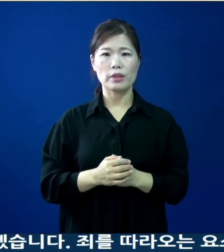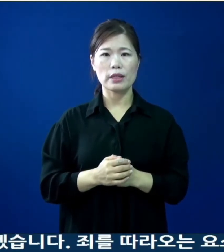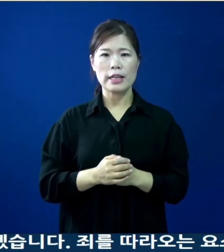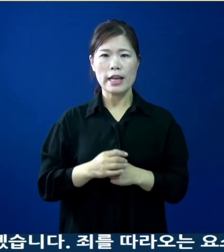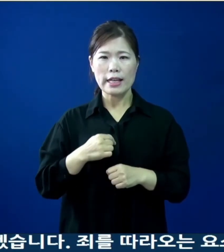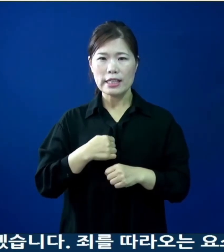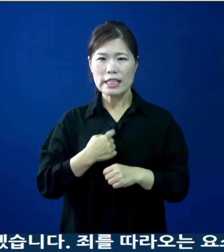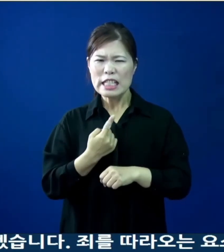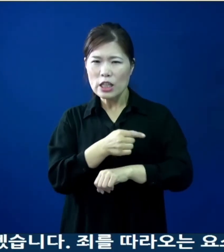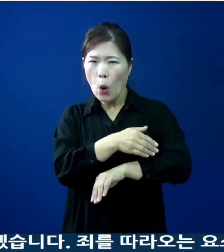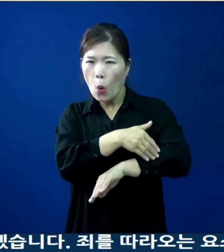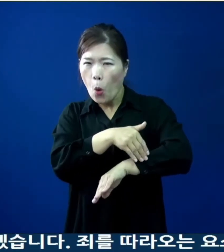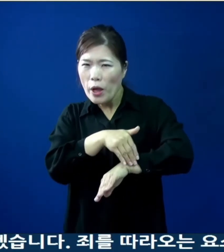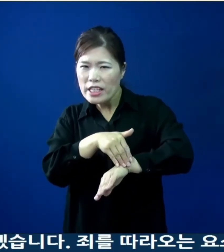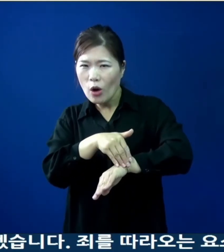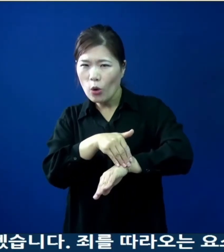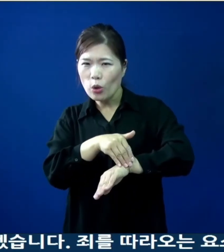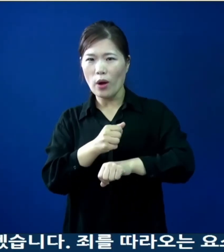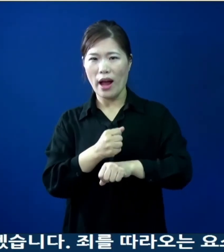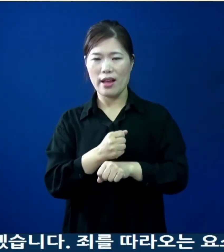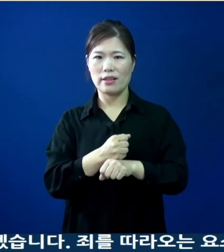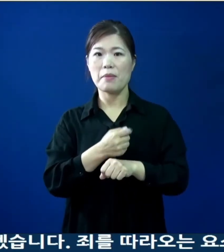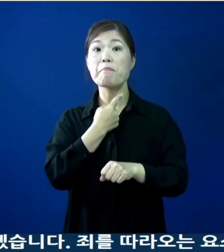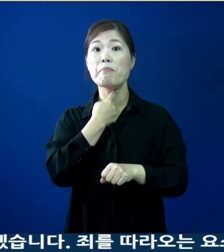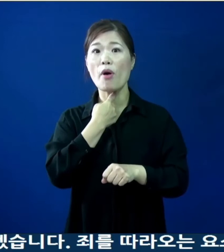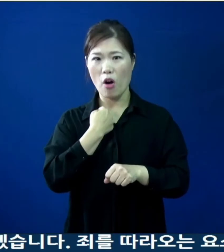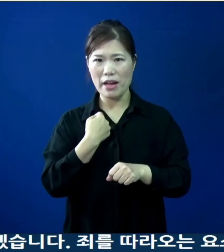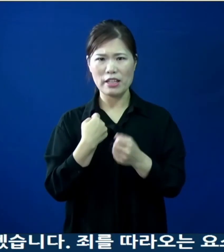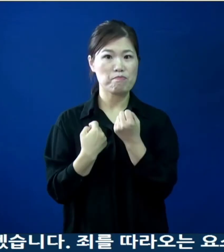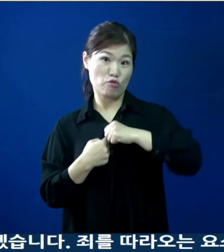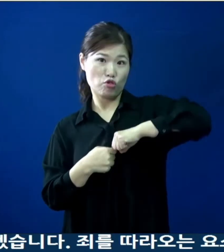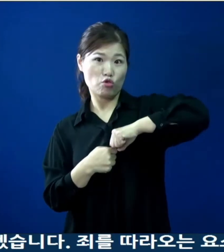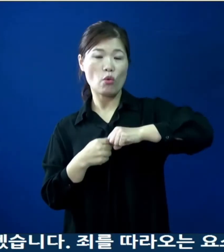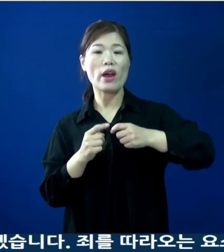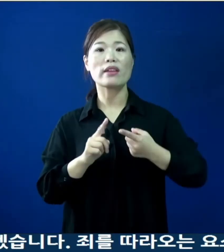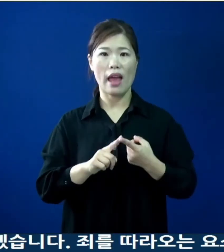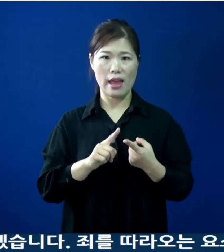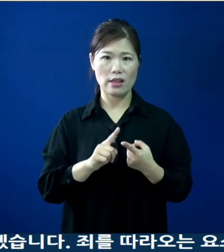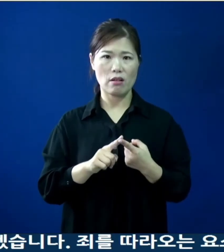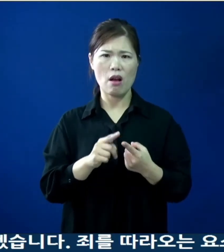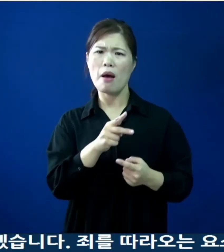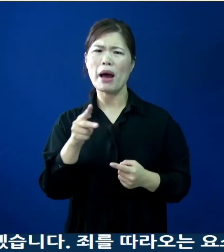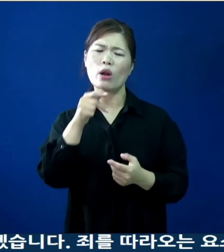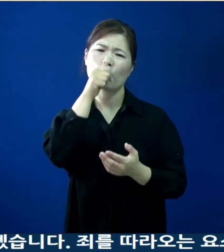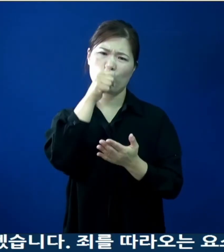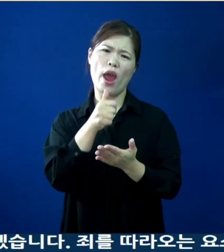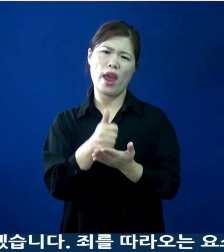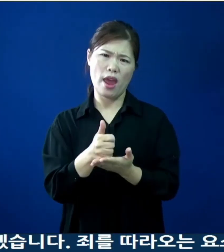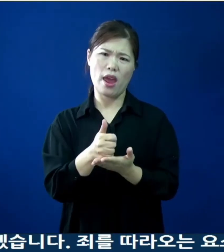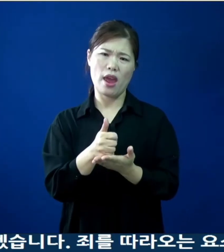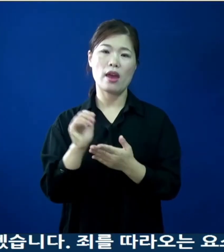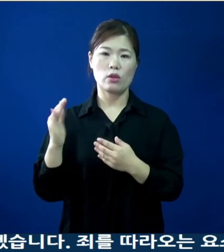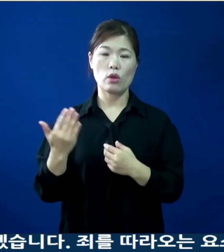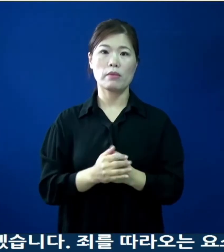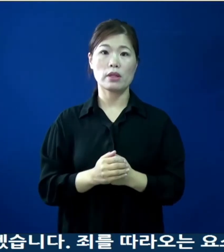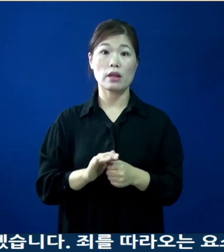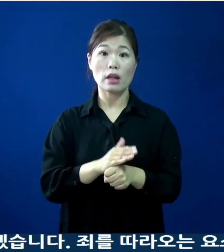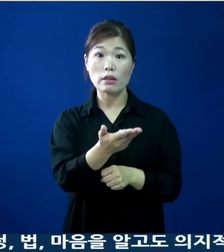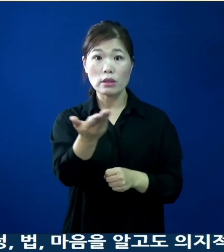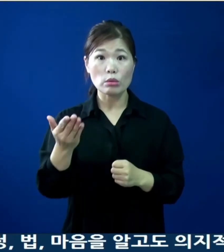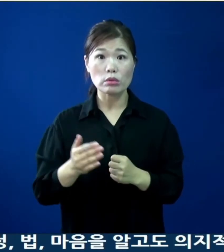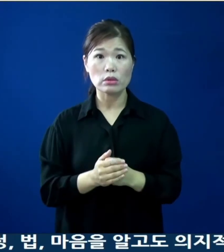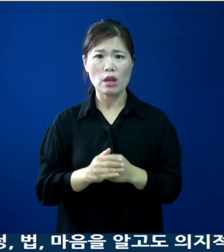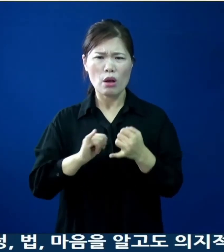고의적으로 그것을 범하는 불순종, 이런 불순종이 죄의 요소라는 겁니다. 사랑하는 여러분,